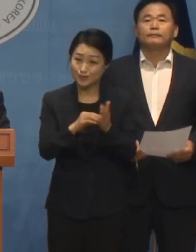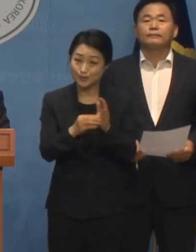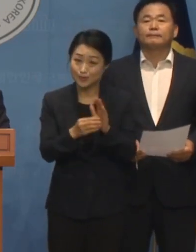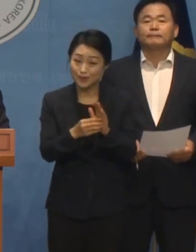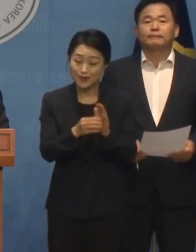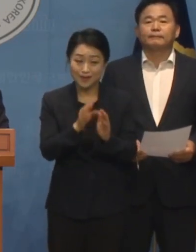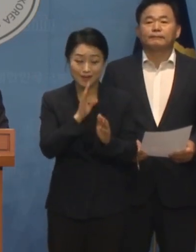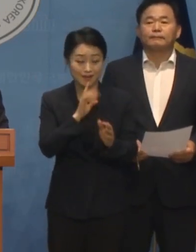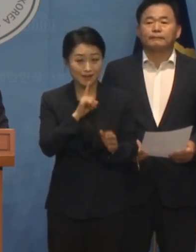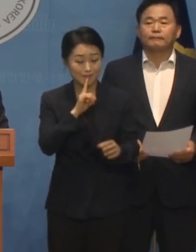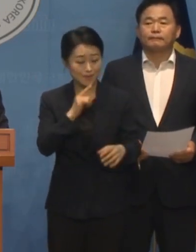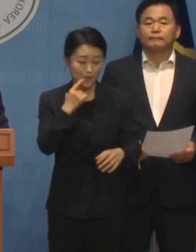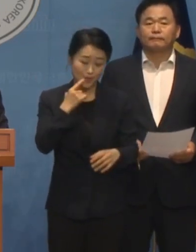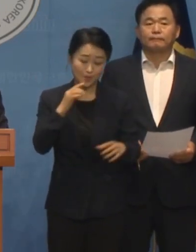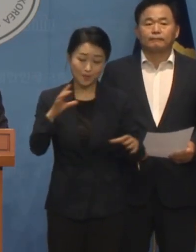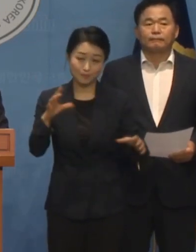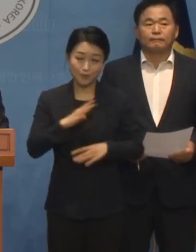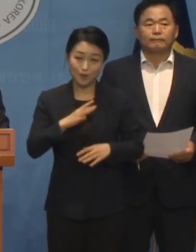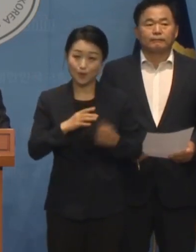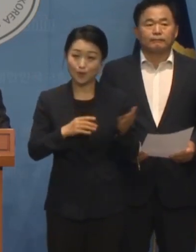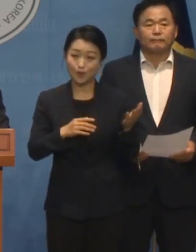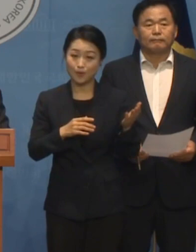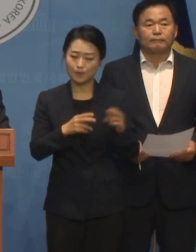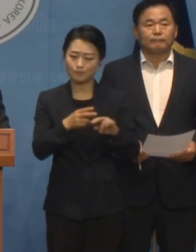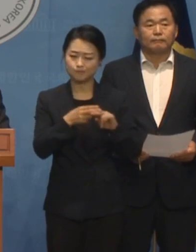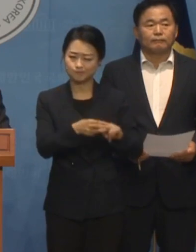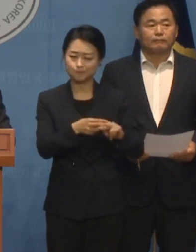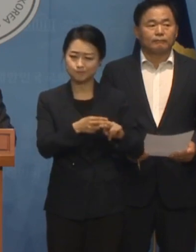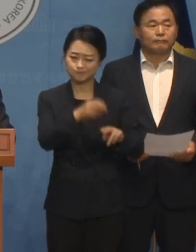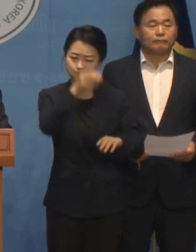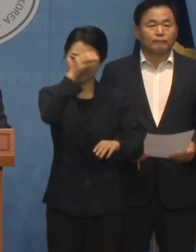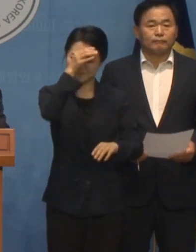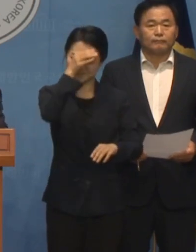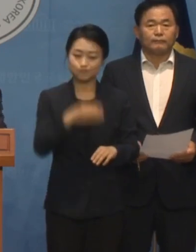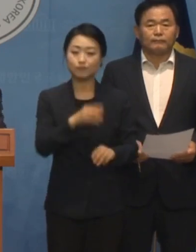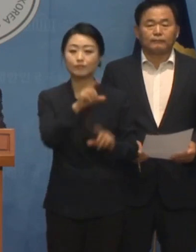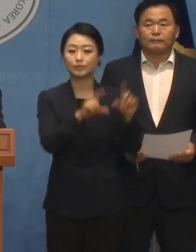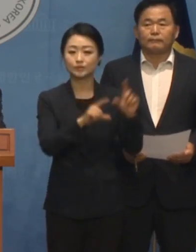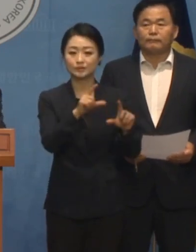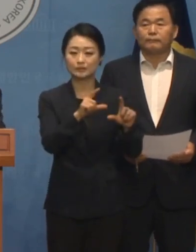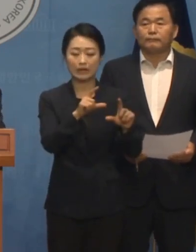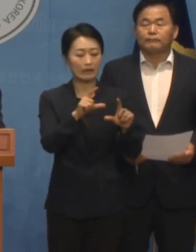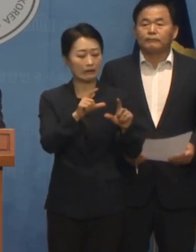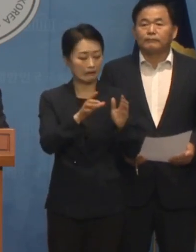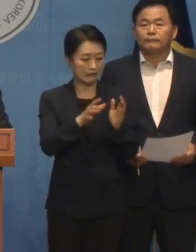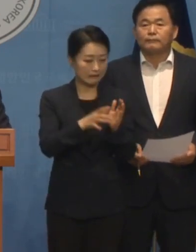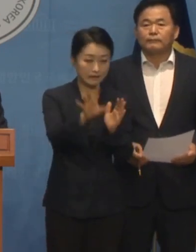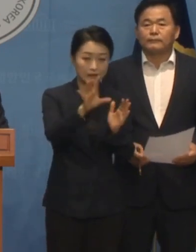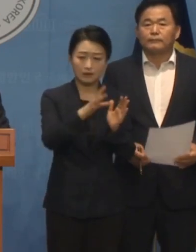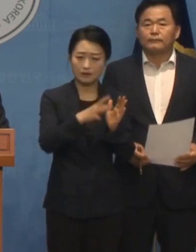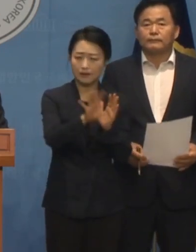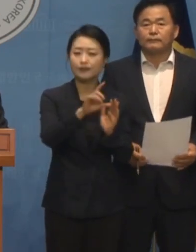이런 형태의 정치를 하고 있습니다. 말 그대로 안하무인 인면수심의